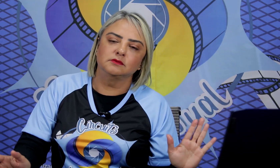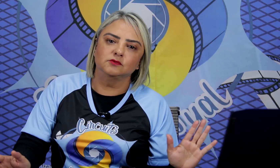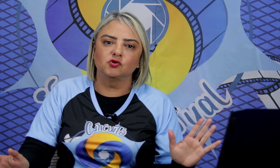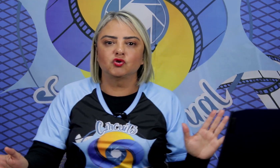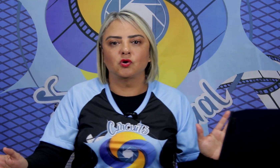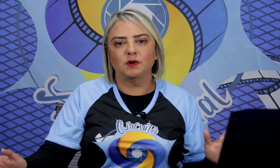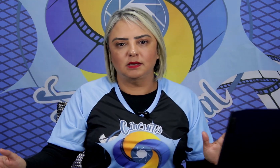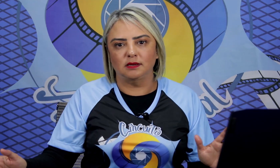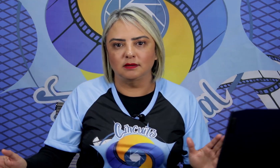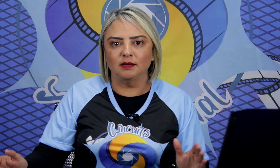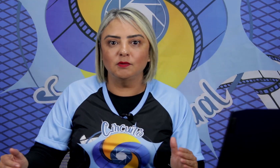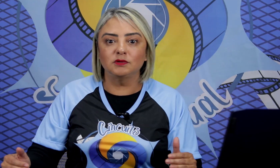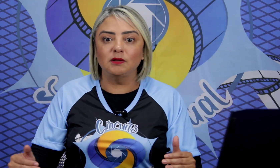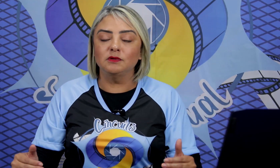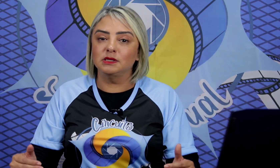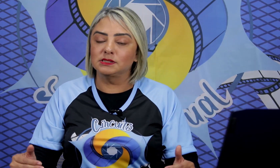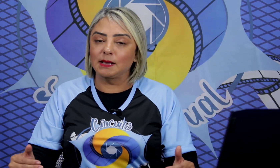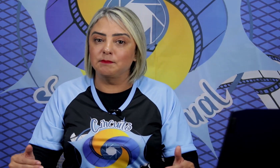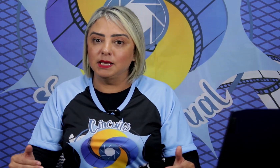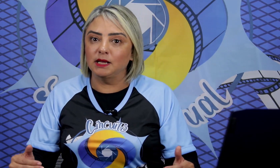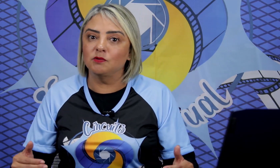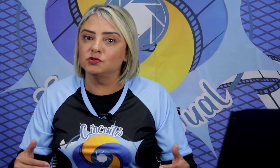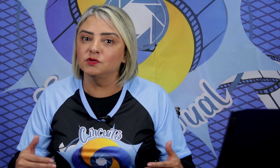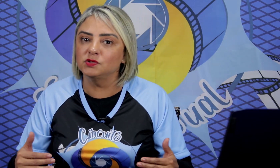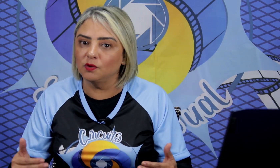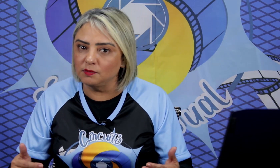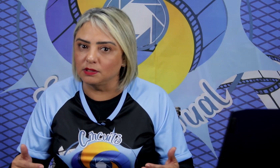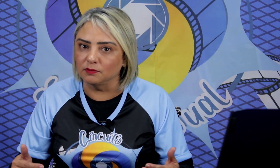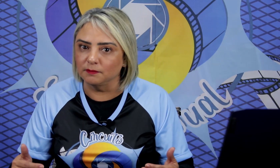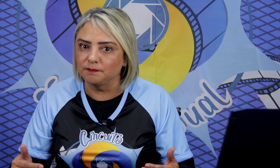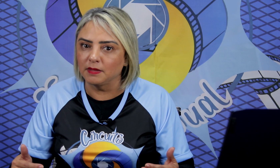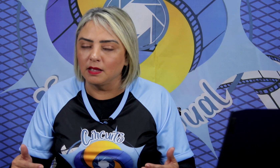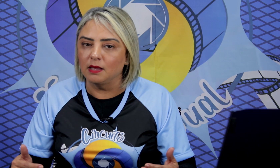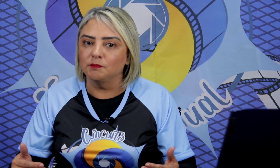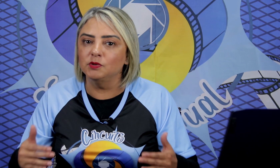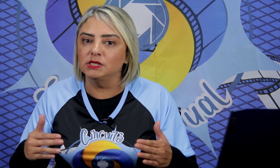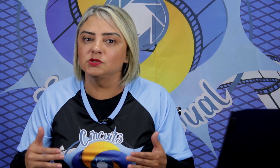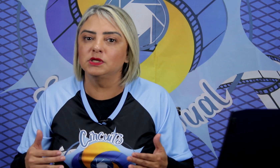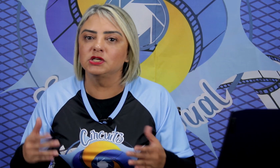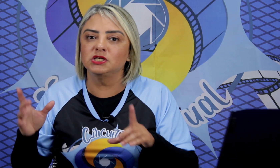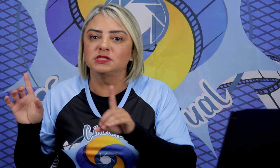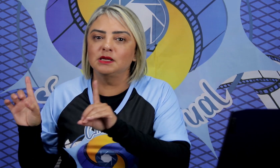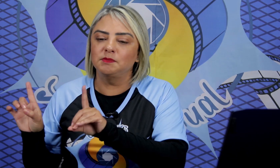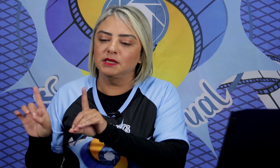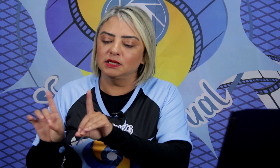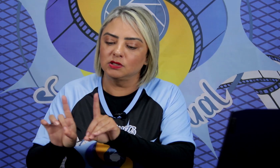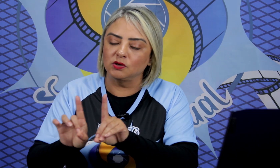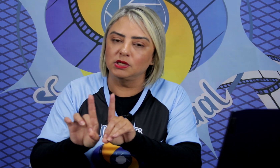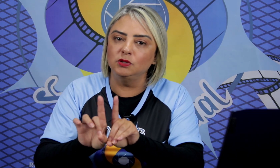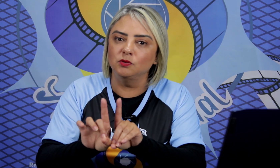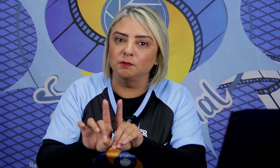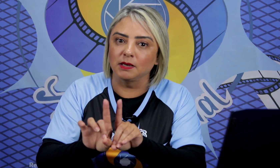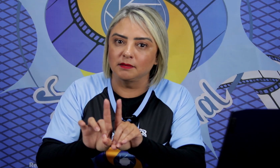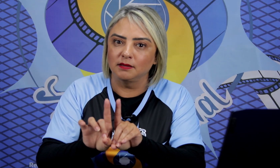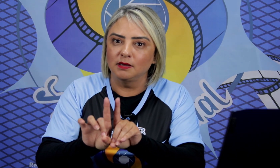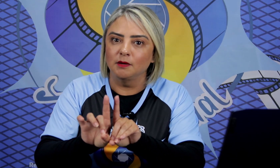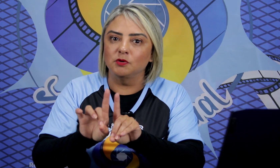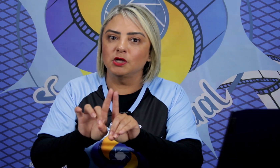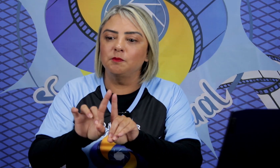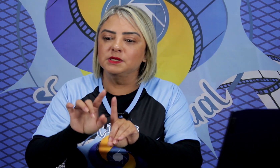um show aqui. Então, eu tenho que saber aonde eu estou indo. Por isso que a gente sempre anda em dupla. Porque eu